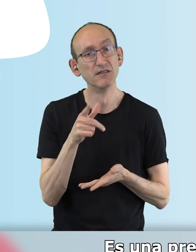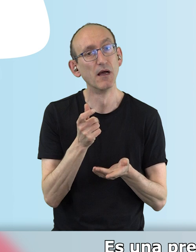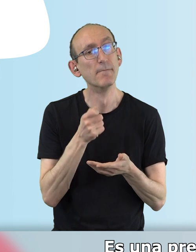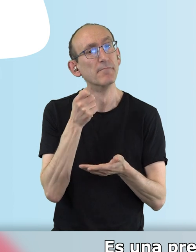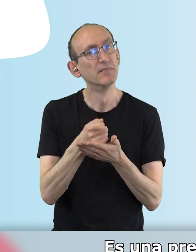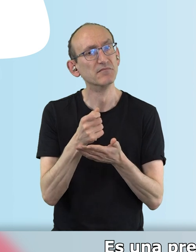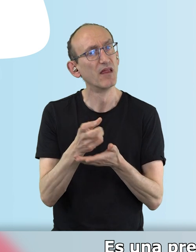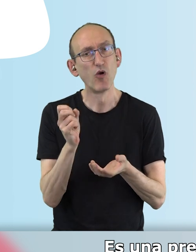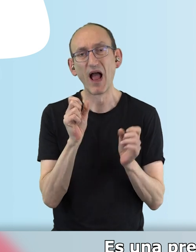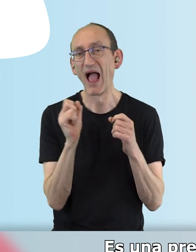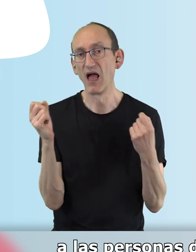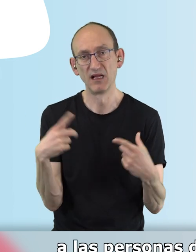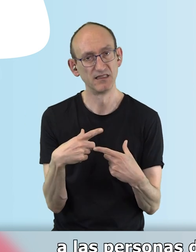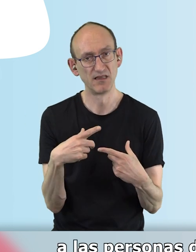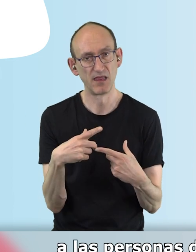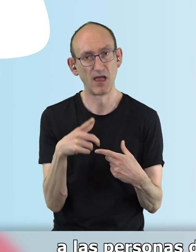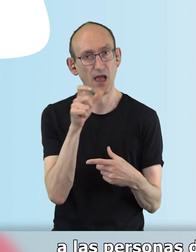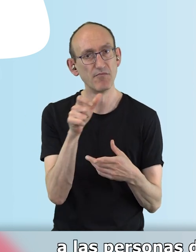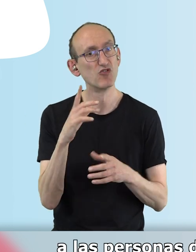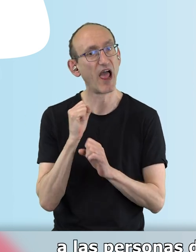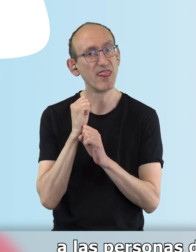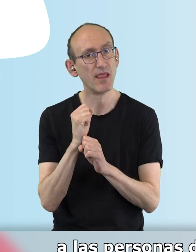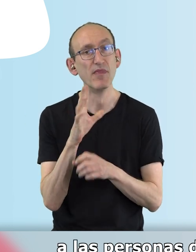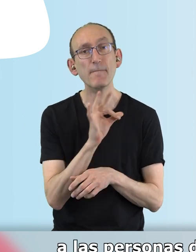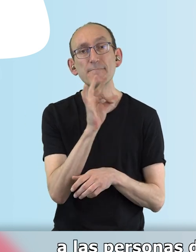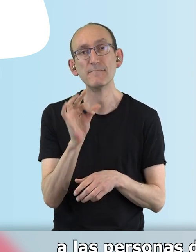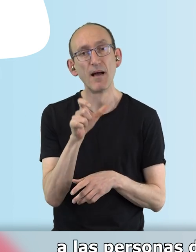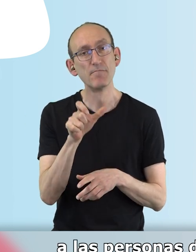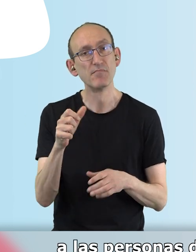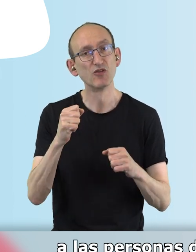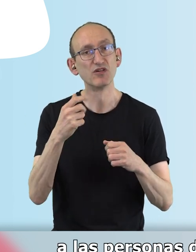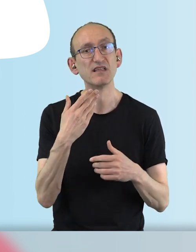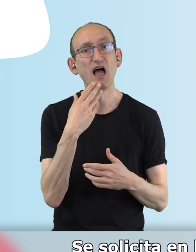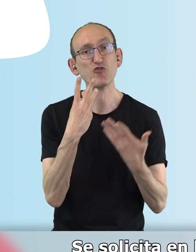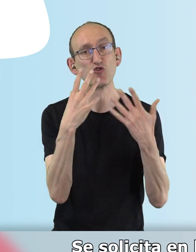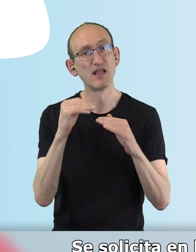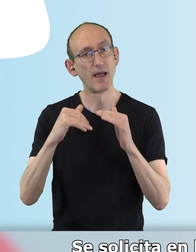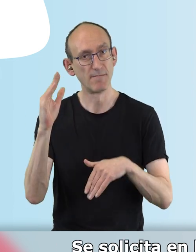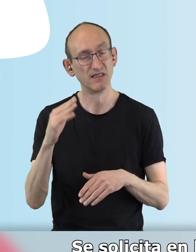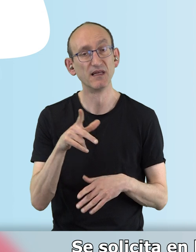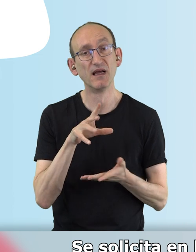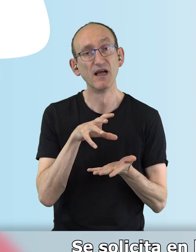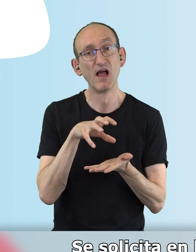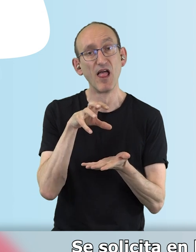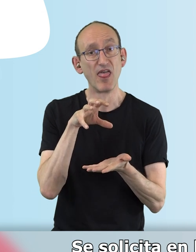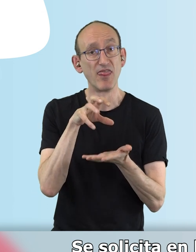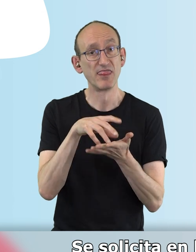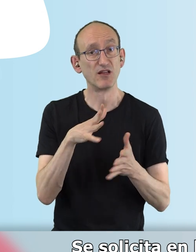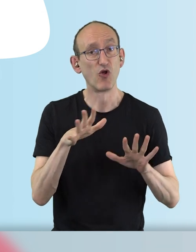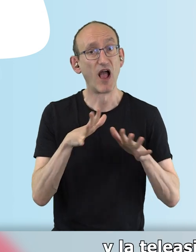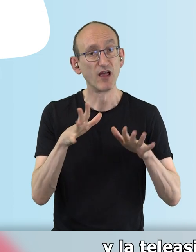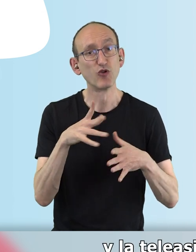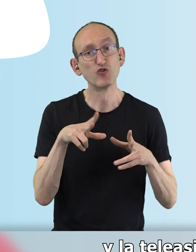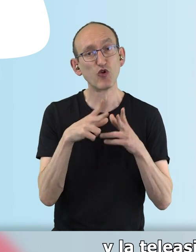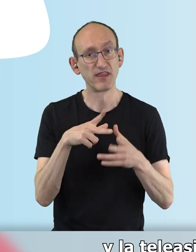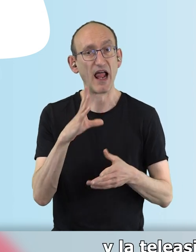prestación que está garantizada en todo caso a las personas dependientes y a las personas mayores de 80 años. Se solicita en los centros de acción social, en los